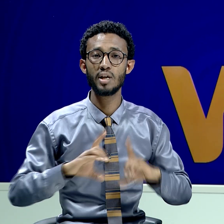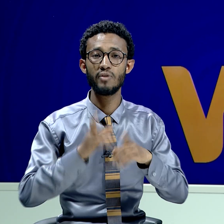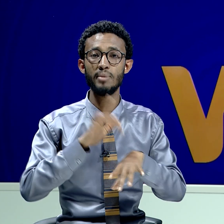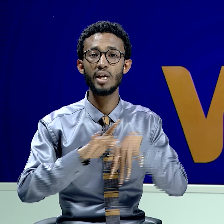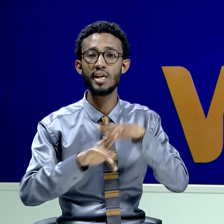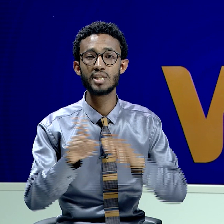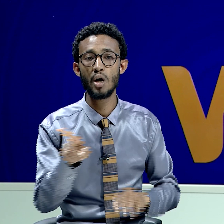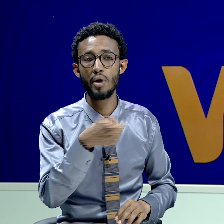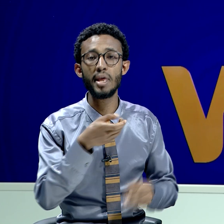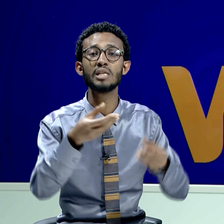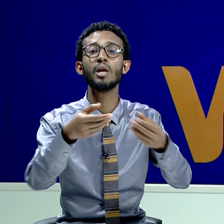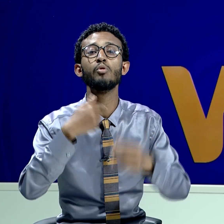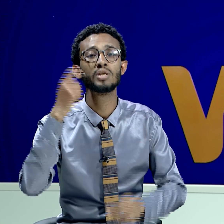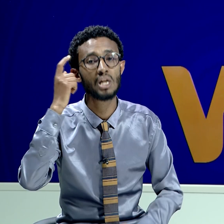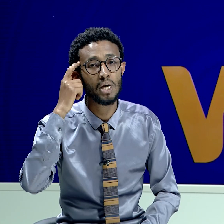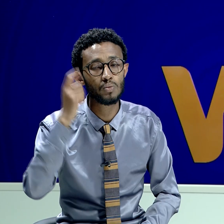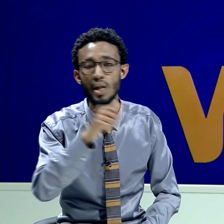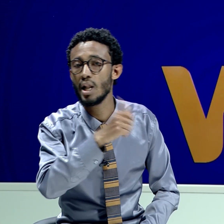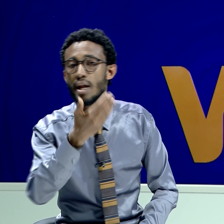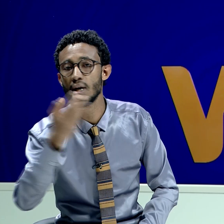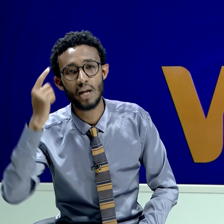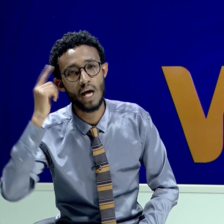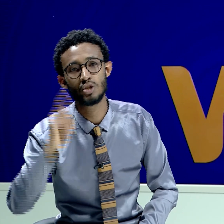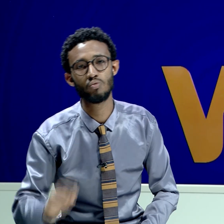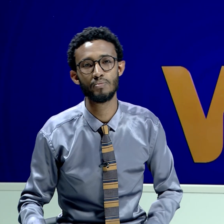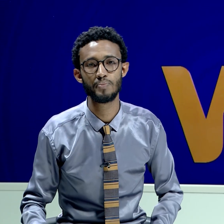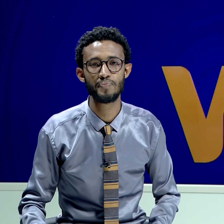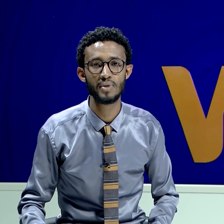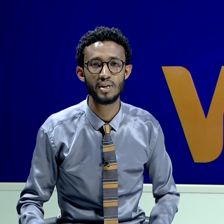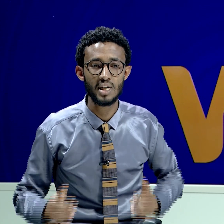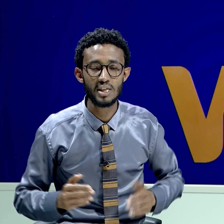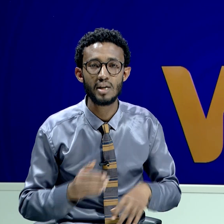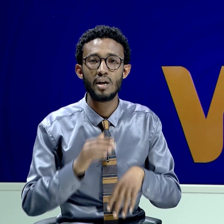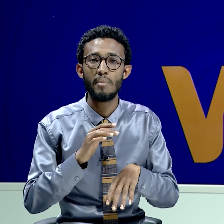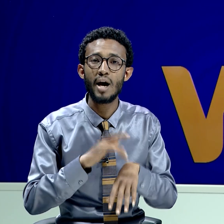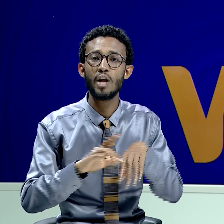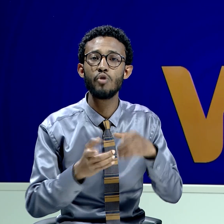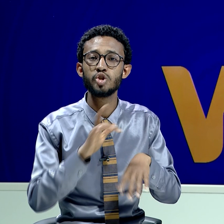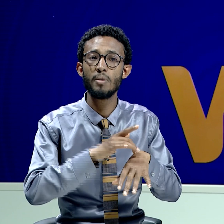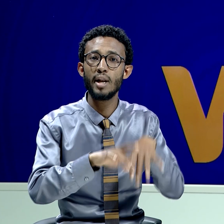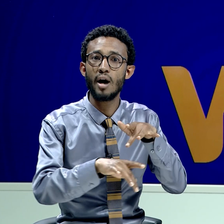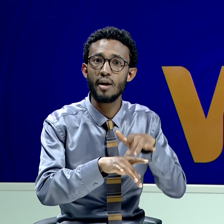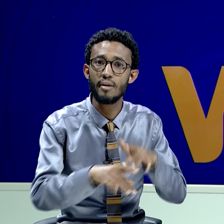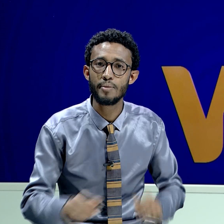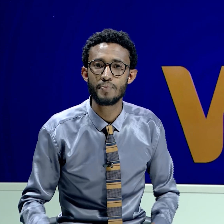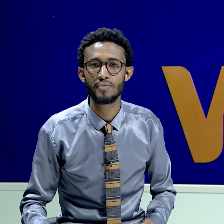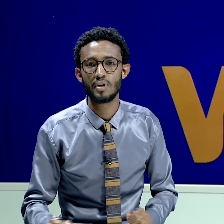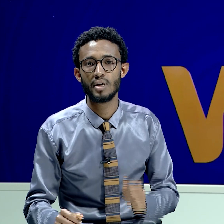تكفل منكي كي سلوانا جاستي ماني بلو سلم يسب لانيكر اسبم لازي باكا الكفلوت شو بمانا كاكا تل